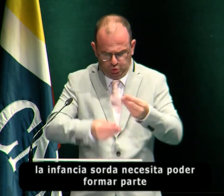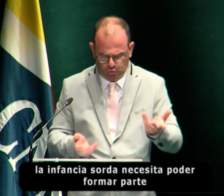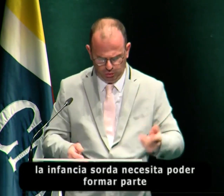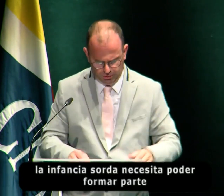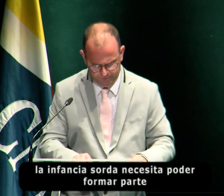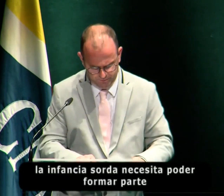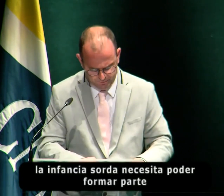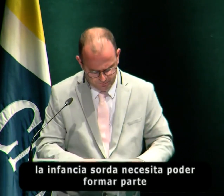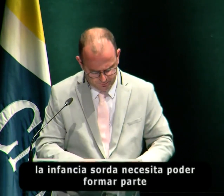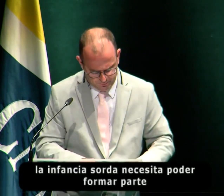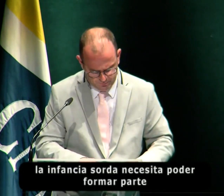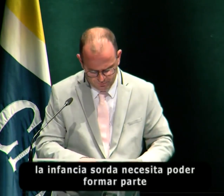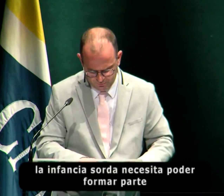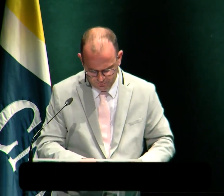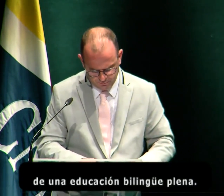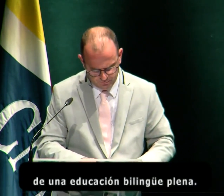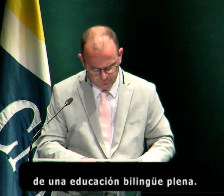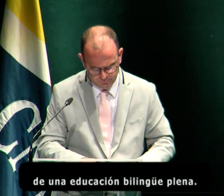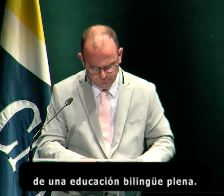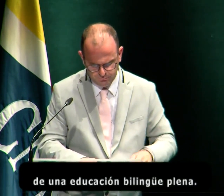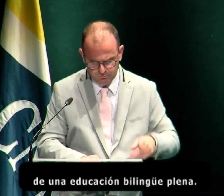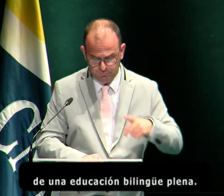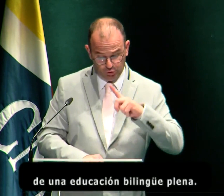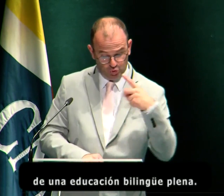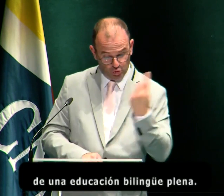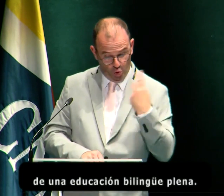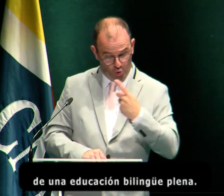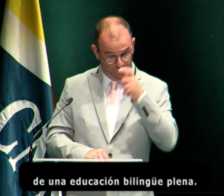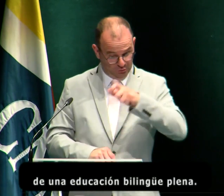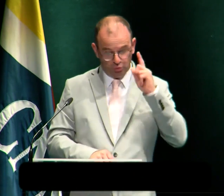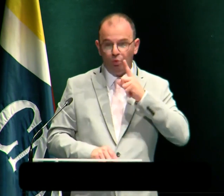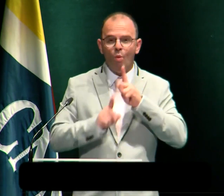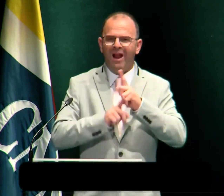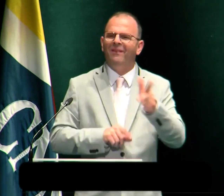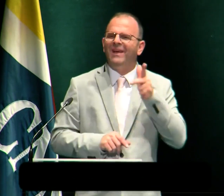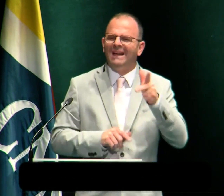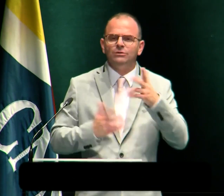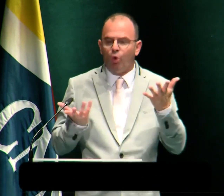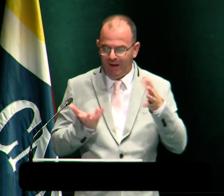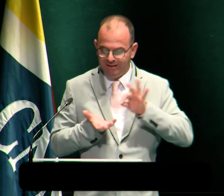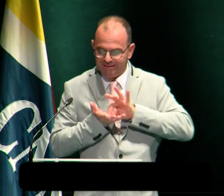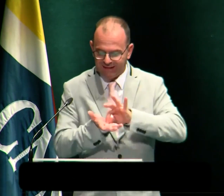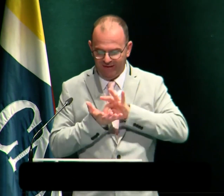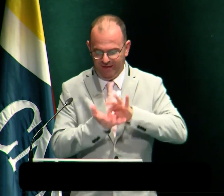El derecho de las personas sordas a utilizar la lengua de signos.